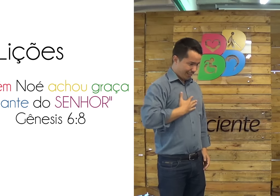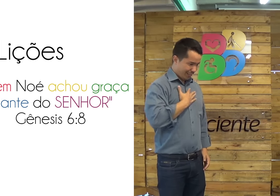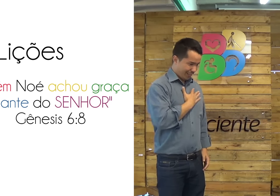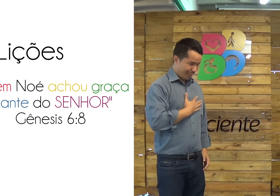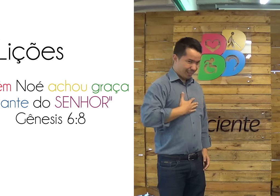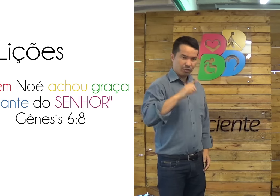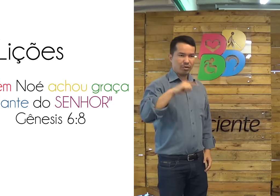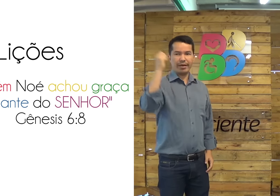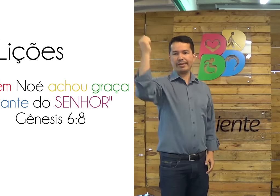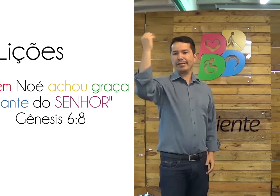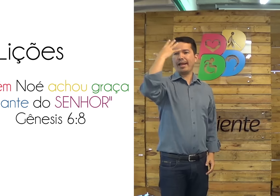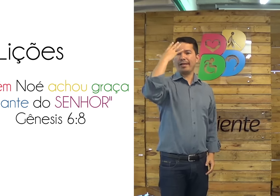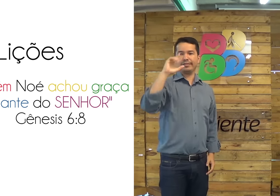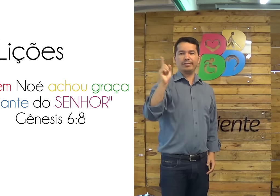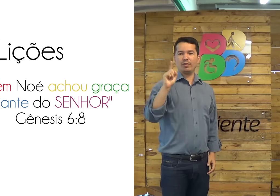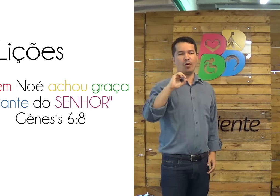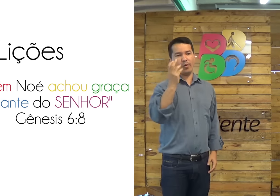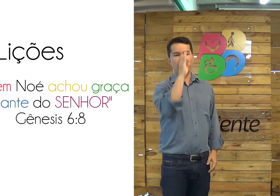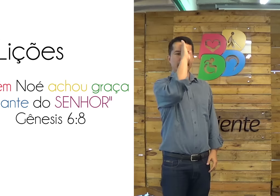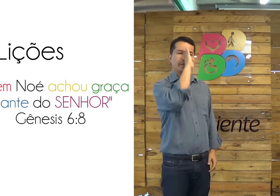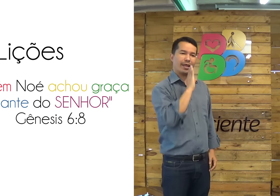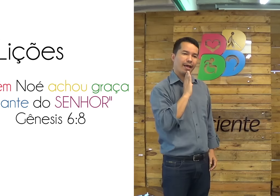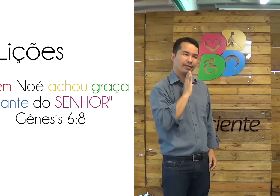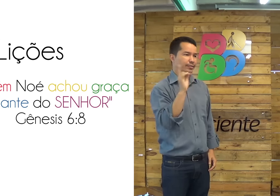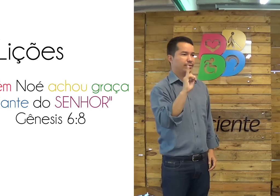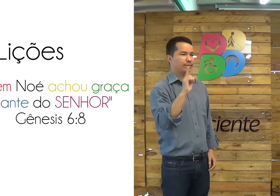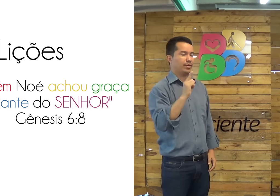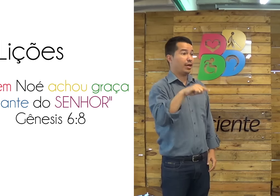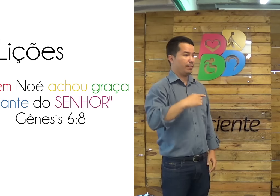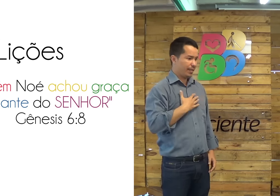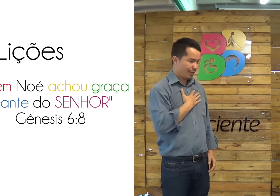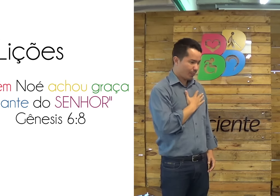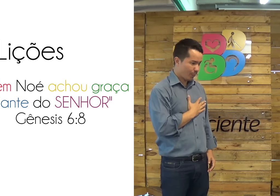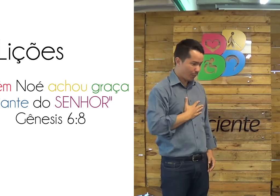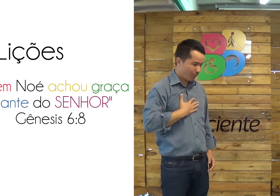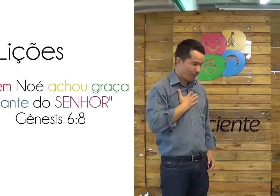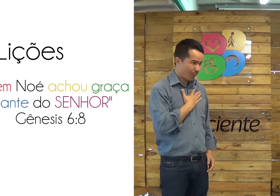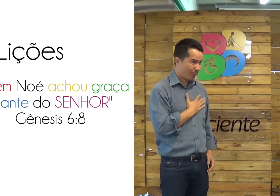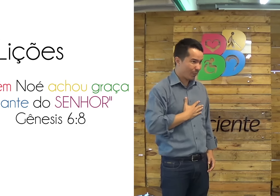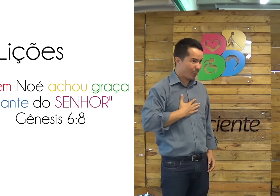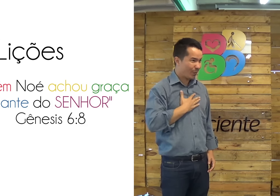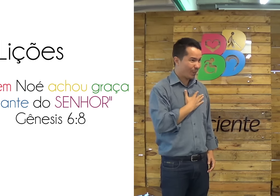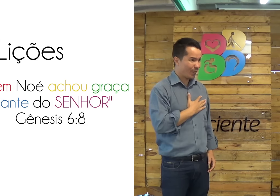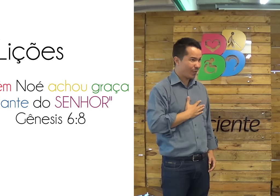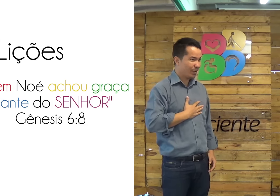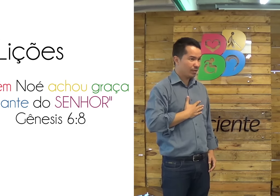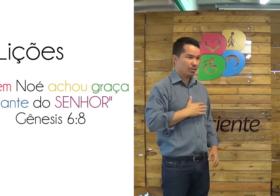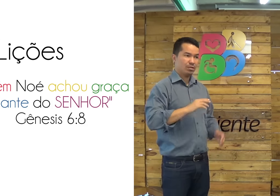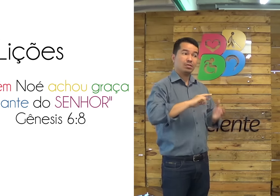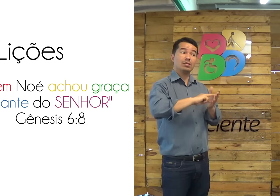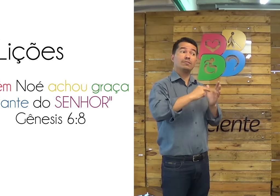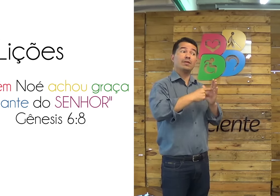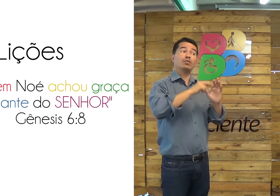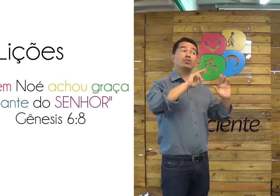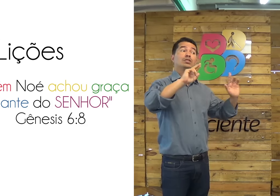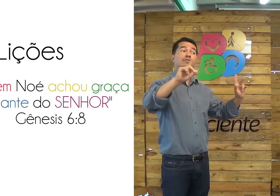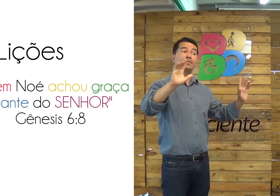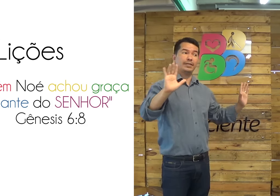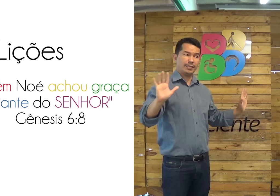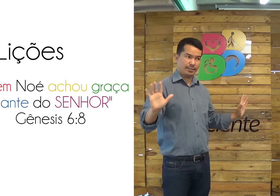Deus olhar al sentir um prazer não é essa graça ou de graça tá parece que é um fazer é uma coisa diferente é um